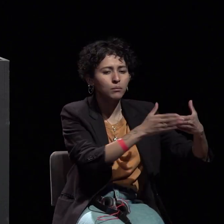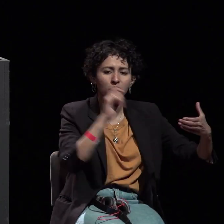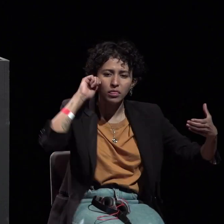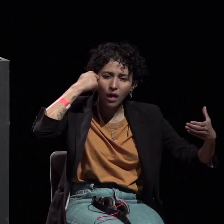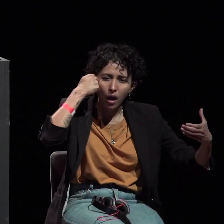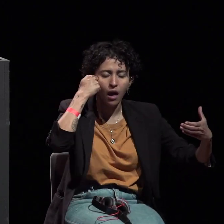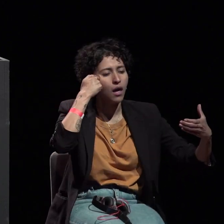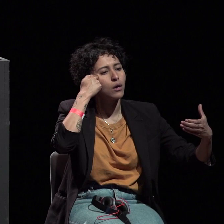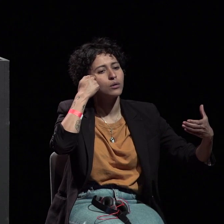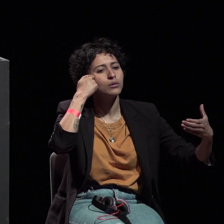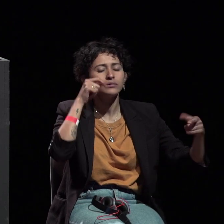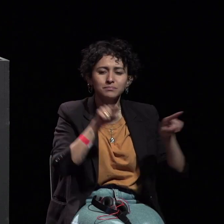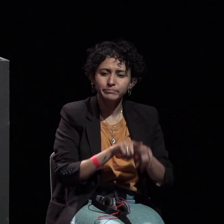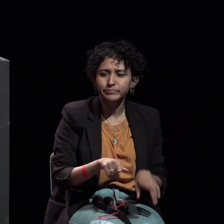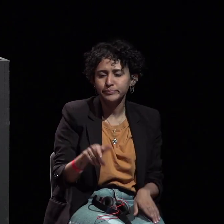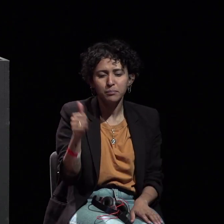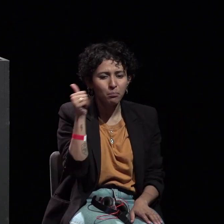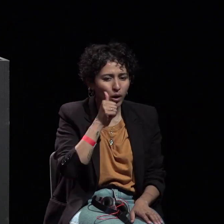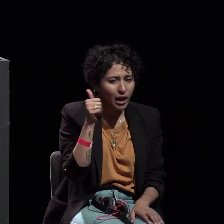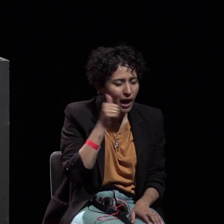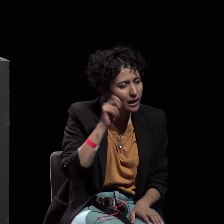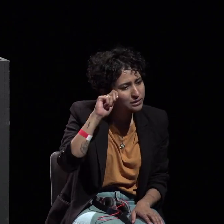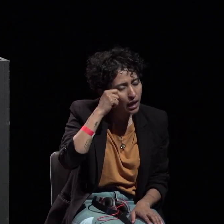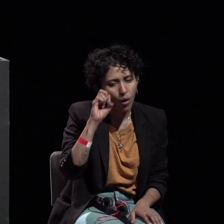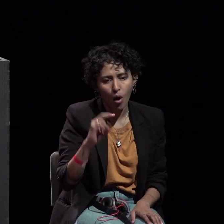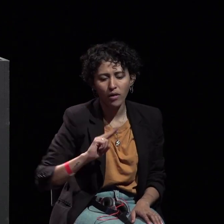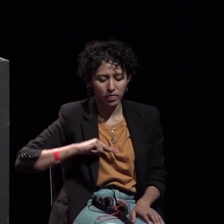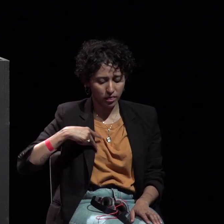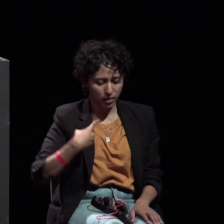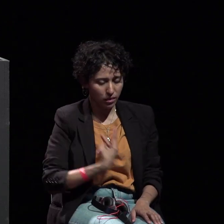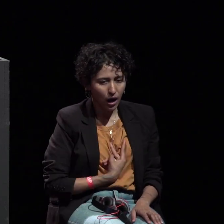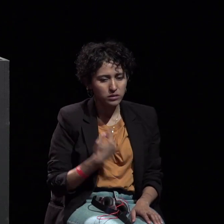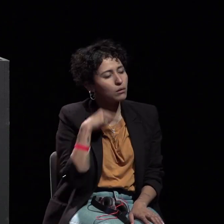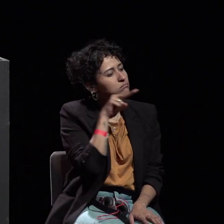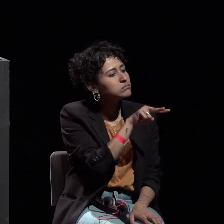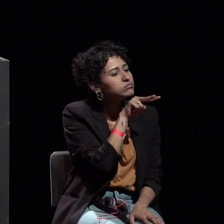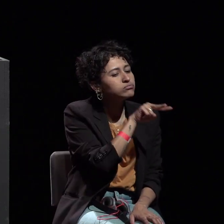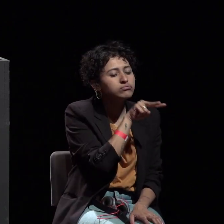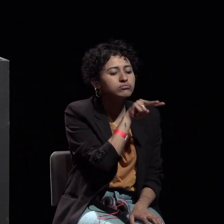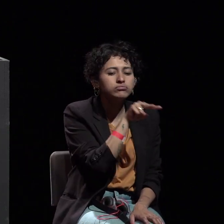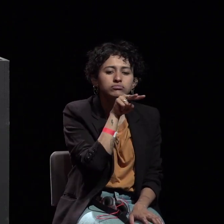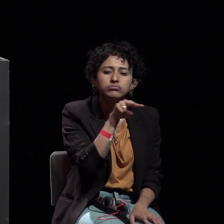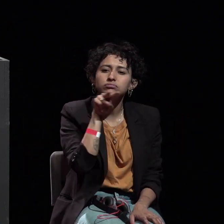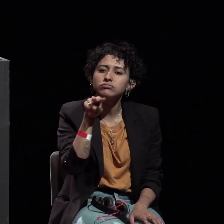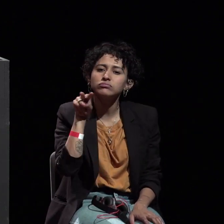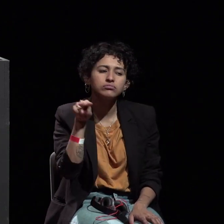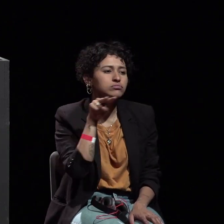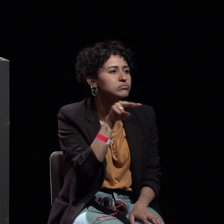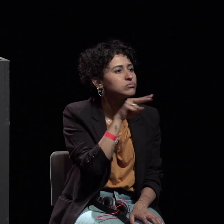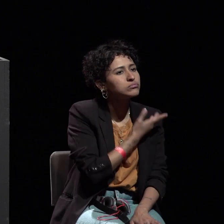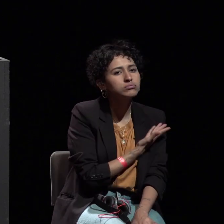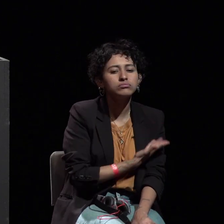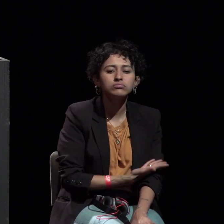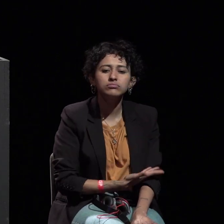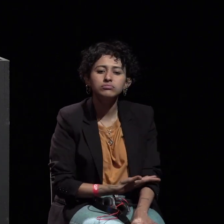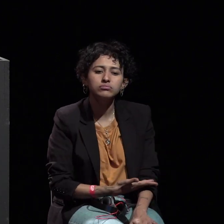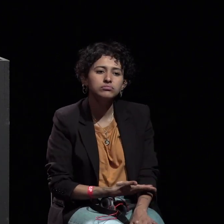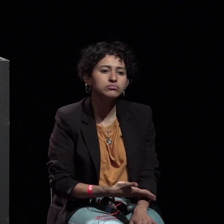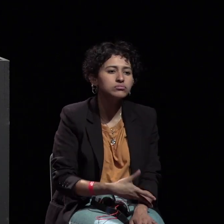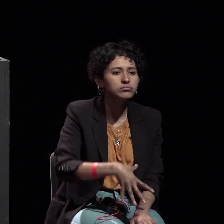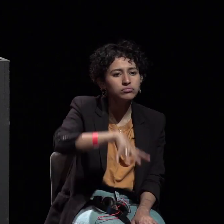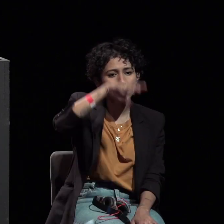de mulheres, de pessoas trans, faz com que a gente, inclusive, coloque em